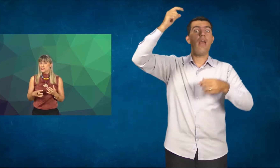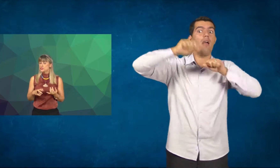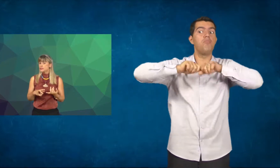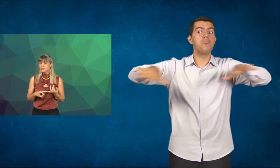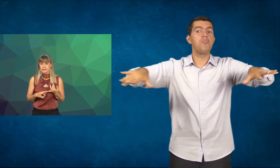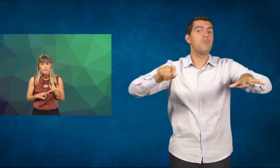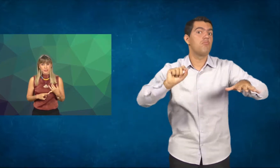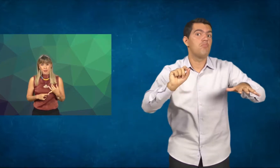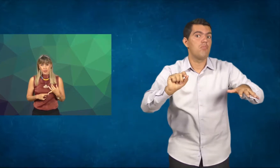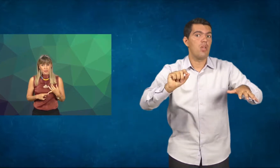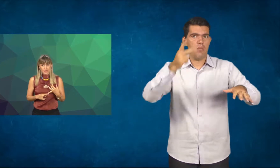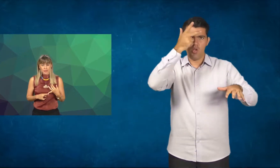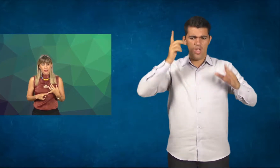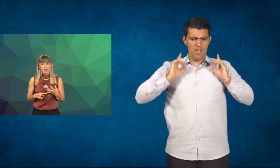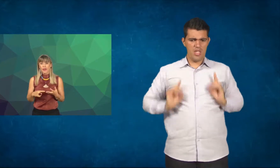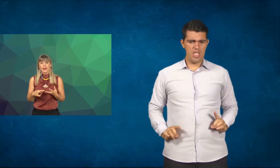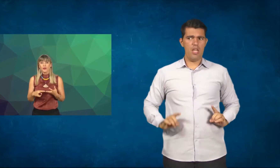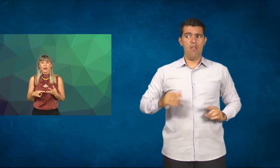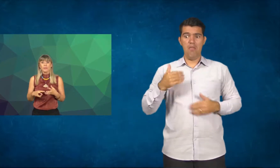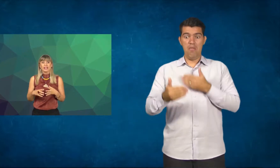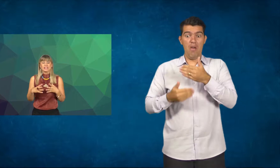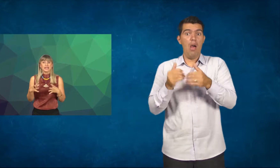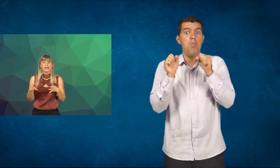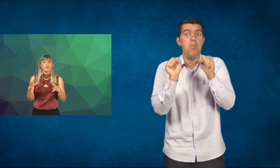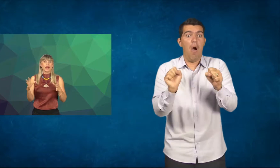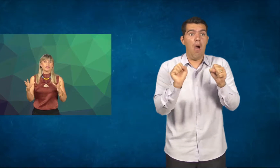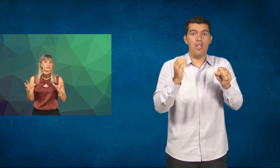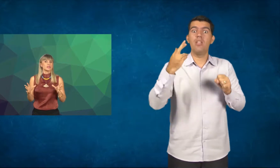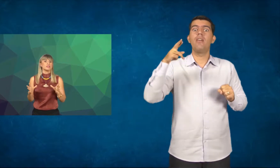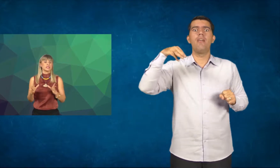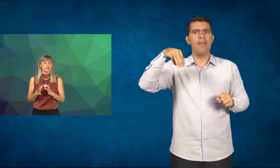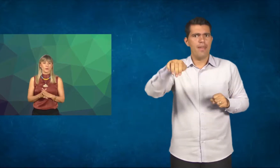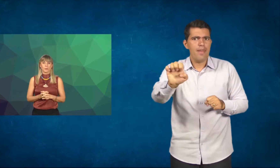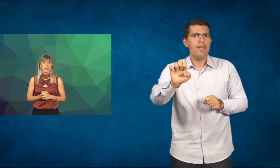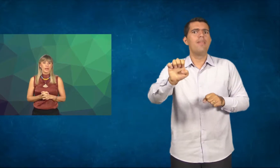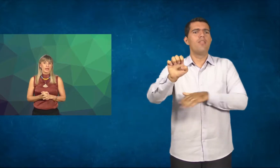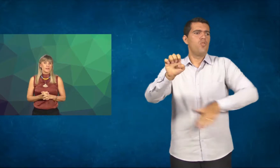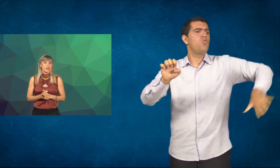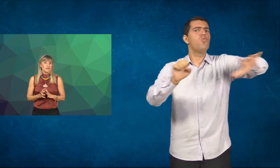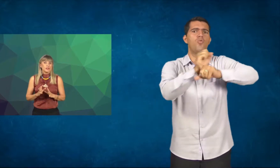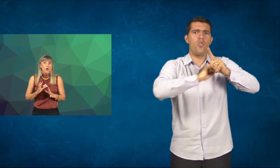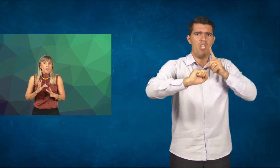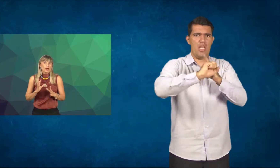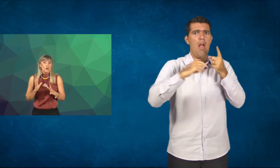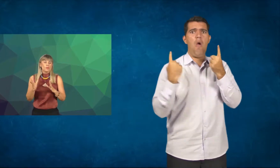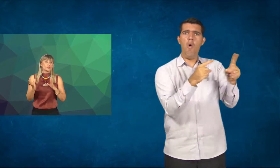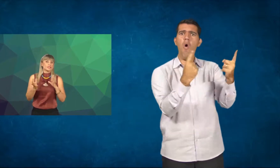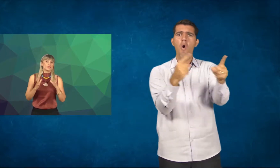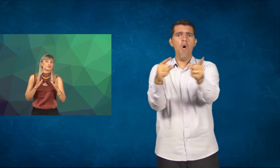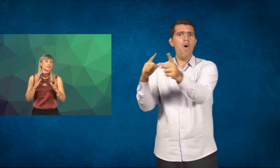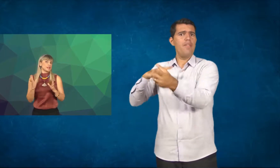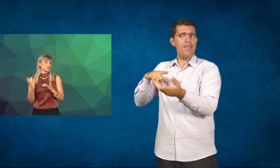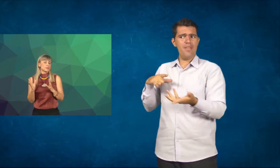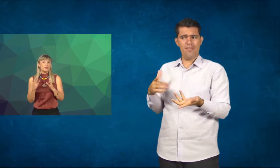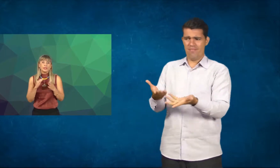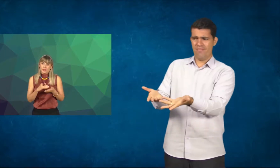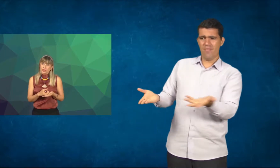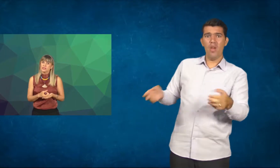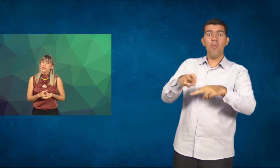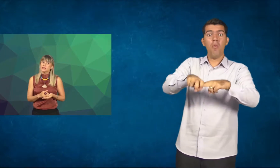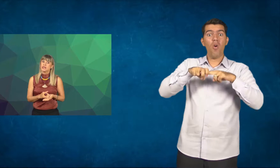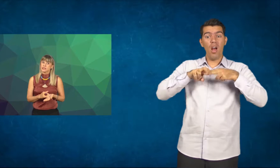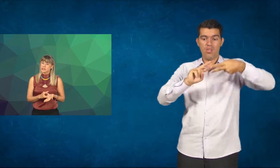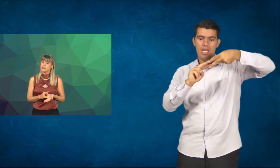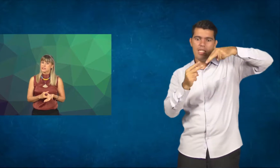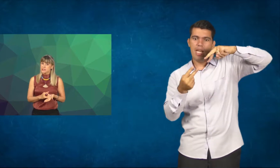deficiência tinham tendências criminosas e eram a mais séria ameaça à civilização, devido a uma composição genética. Por